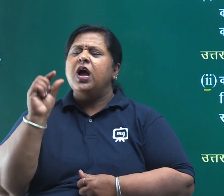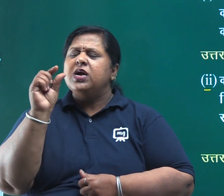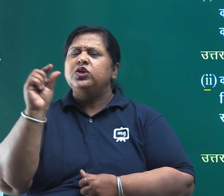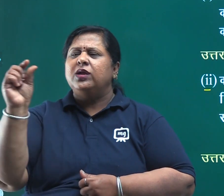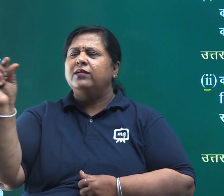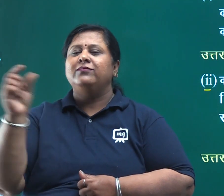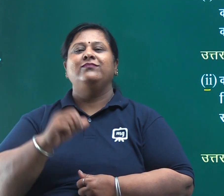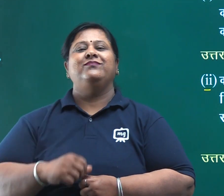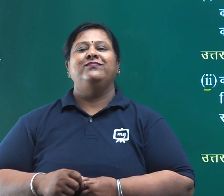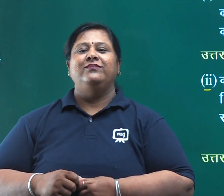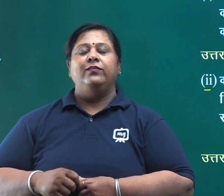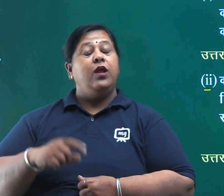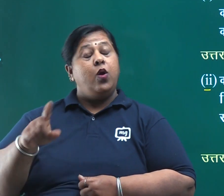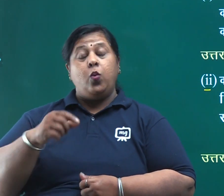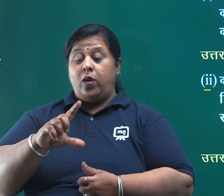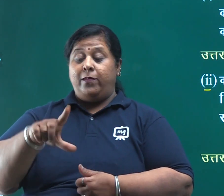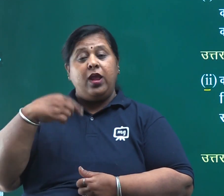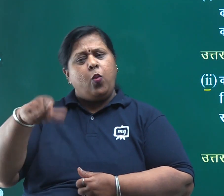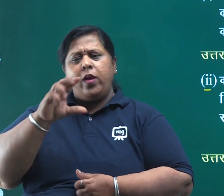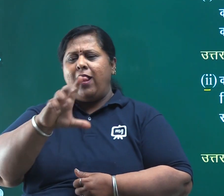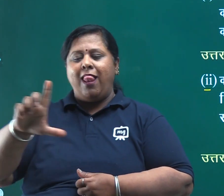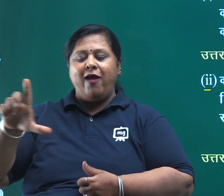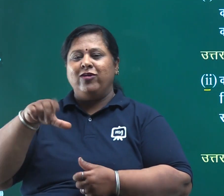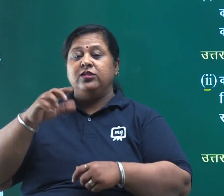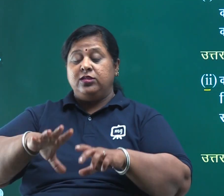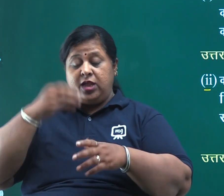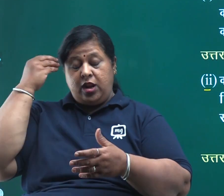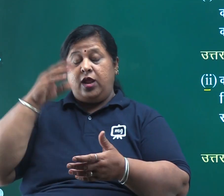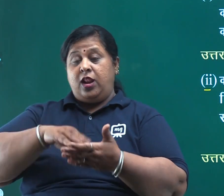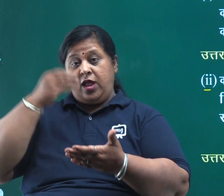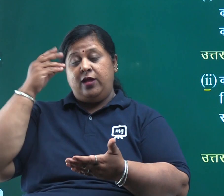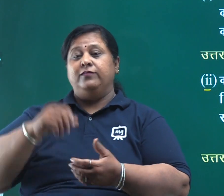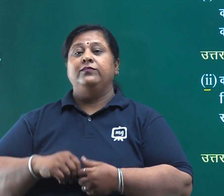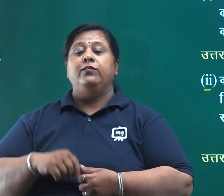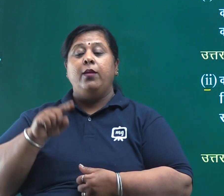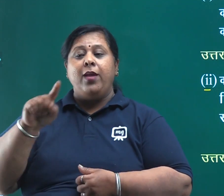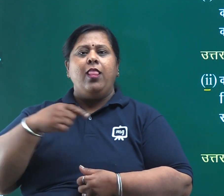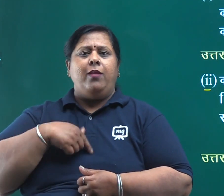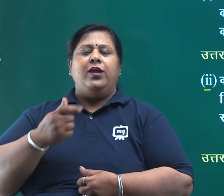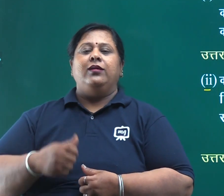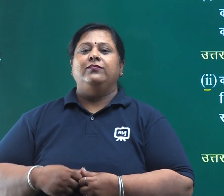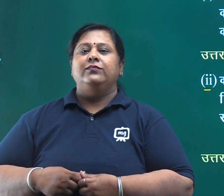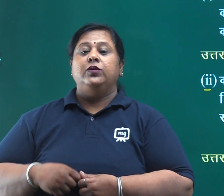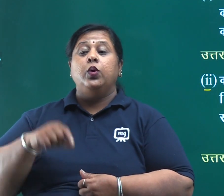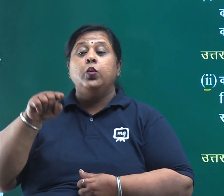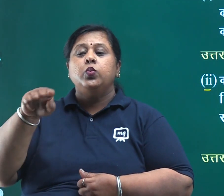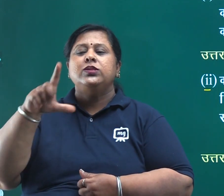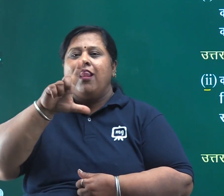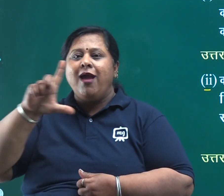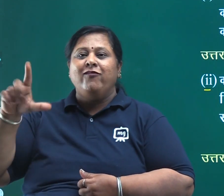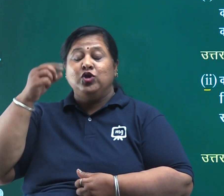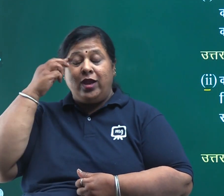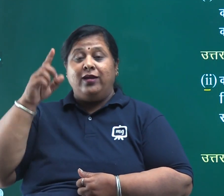अक्षर। कोई भी भाषा सीखने के लिए पहले हमें उस भाषा